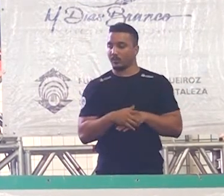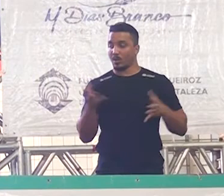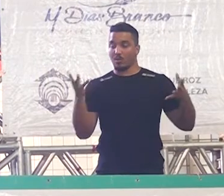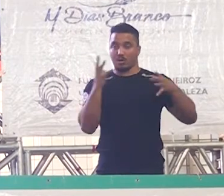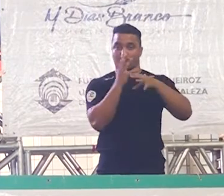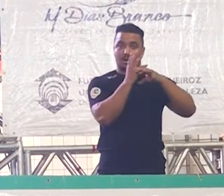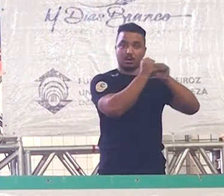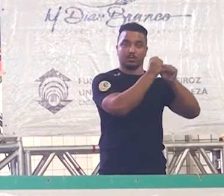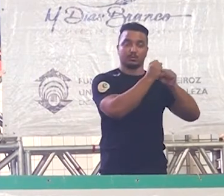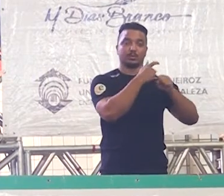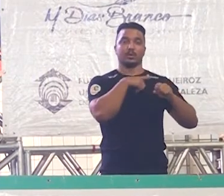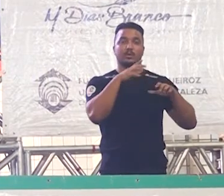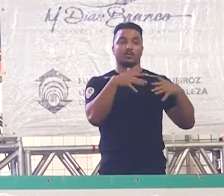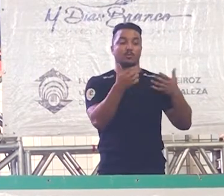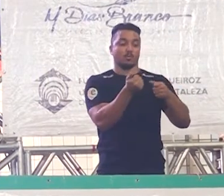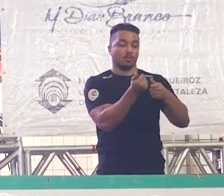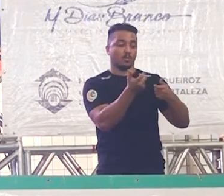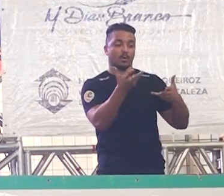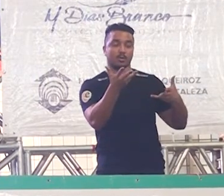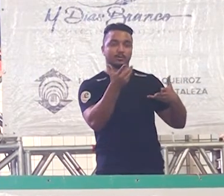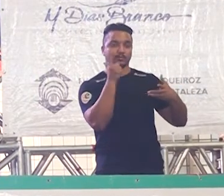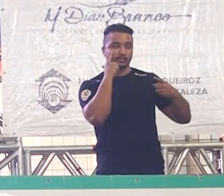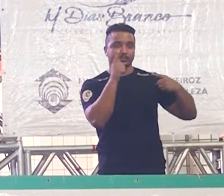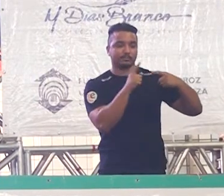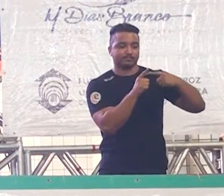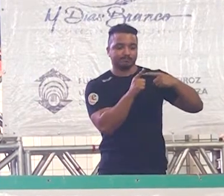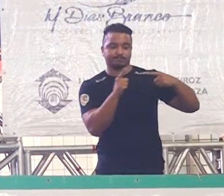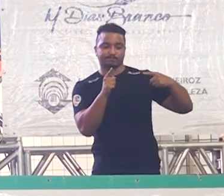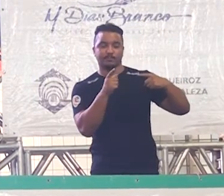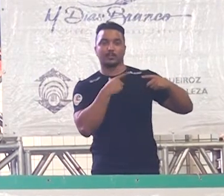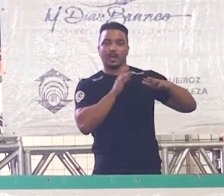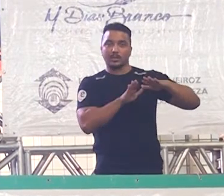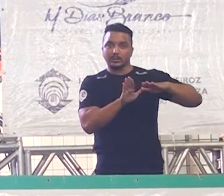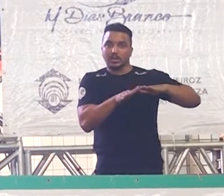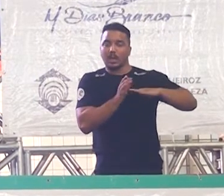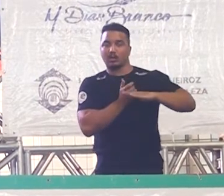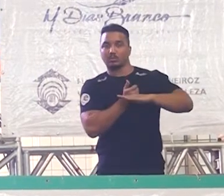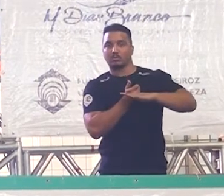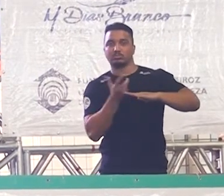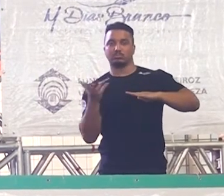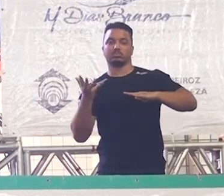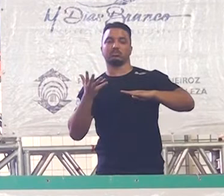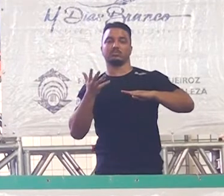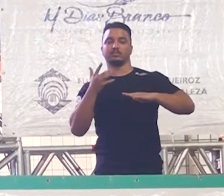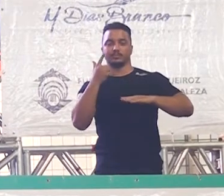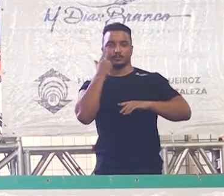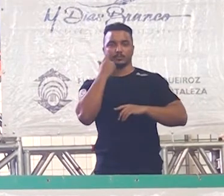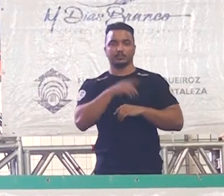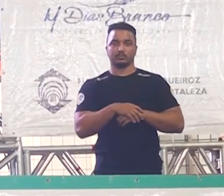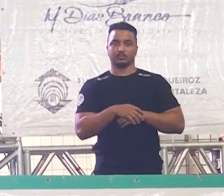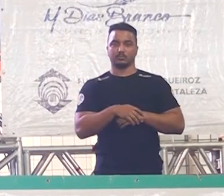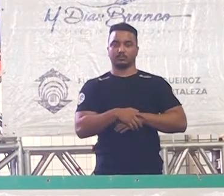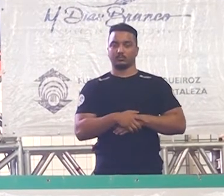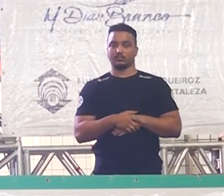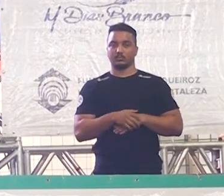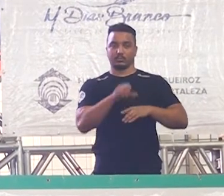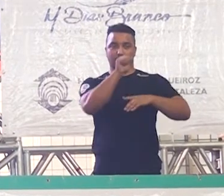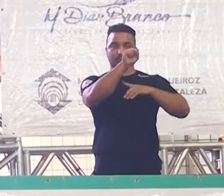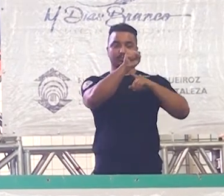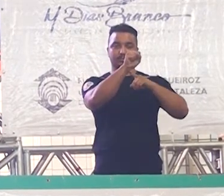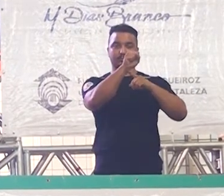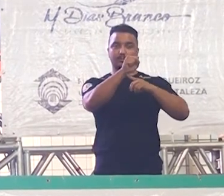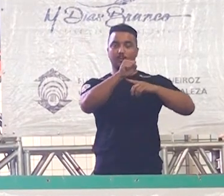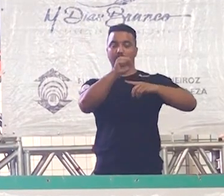calcular quanto foi que ele andou a mais enquanto acelerava. Ó, regrinha do SAT, espaço, aceleração em